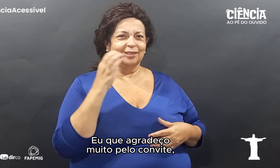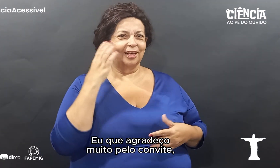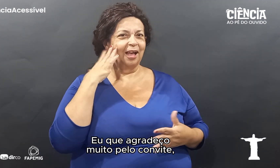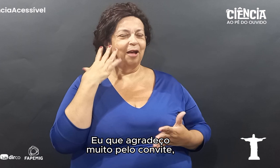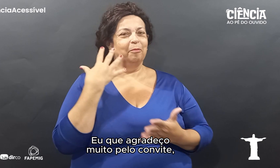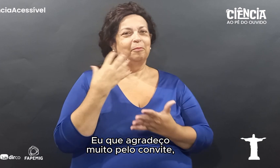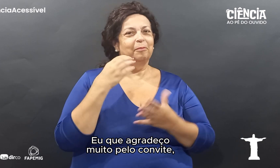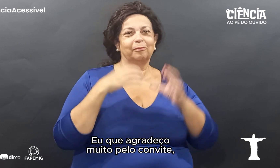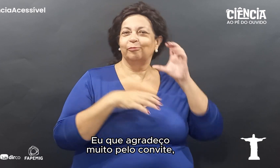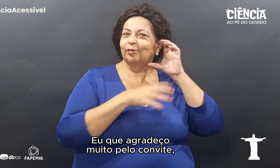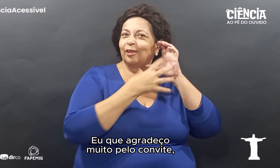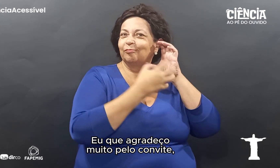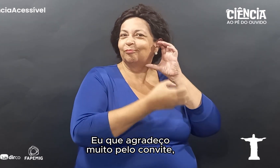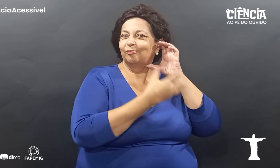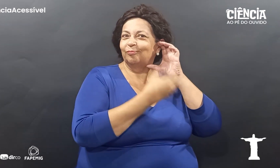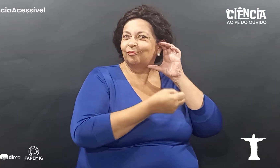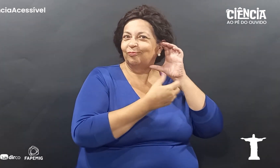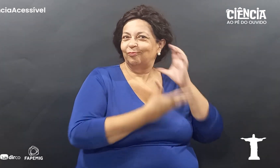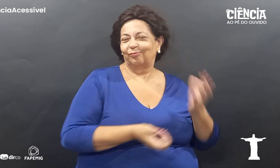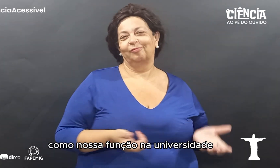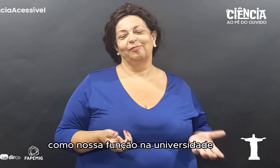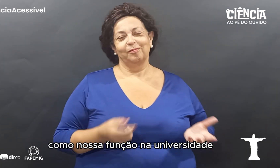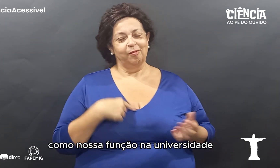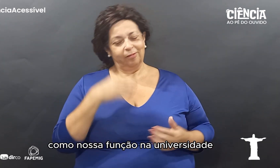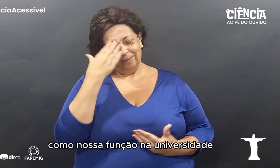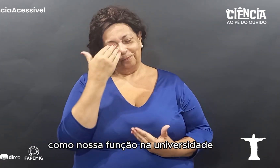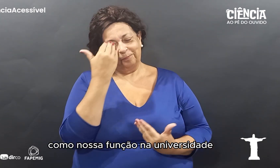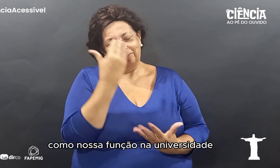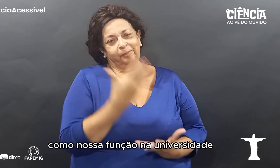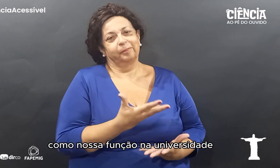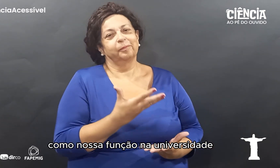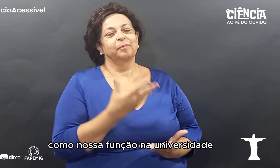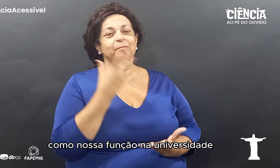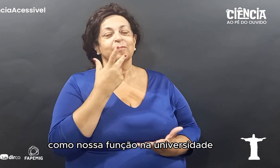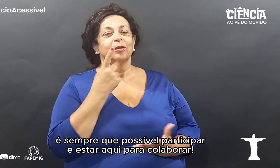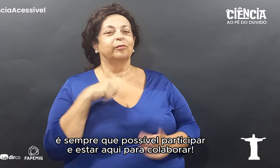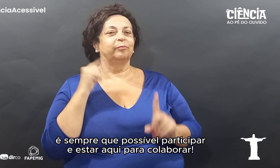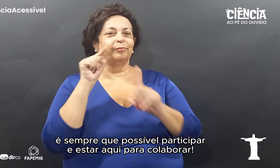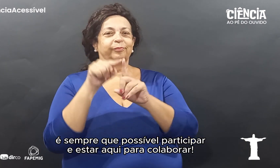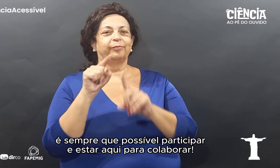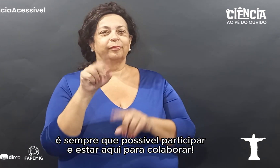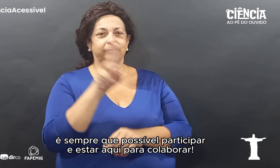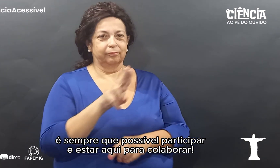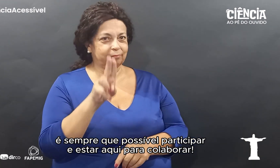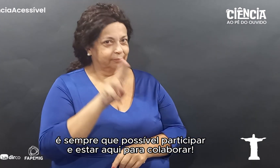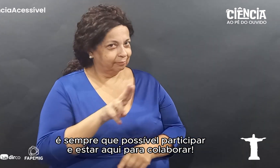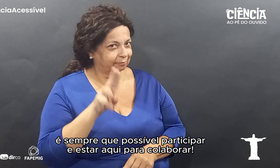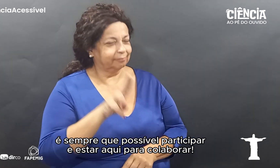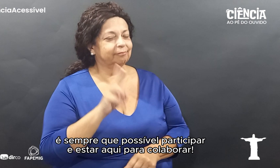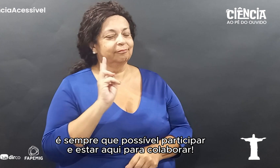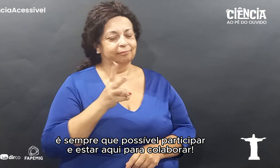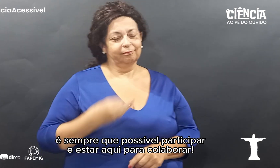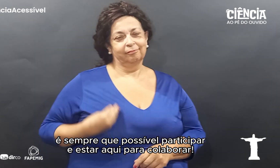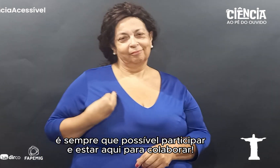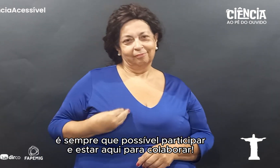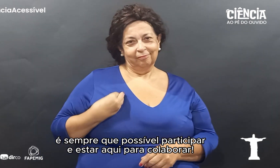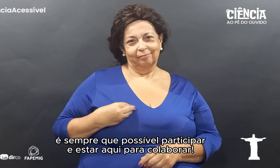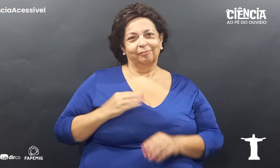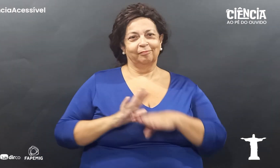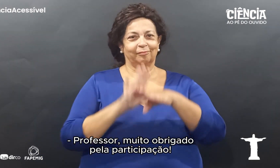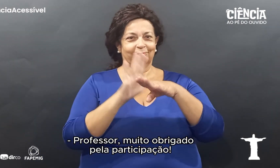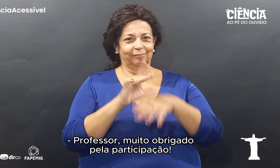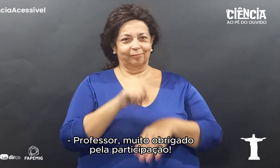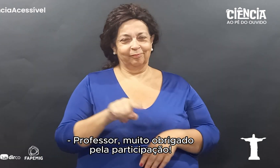que agradeço muito pelo convite e, como nossa função na universidade, é sempre que possível participar e estar aqui para